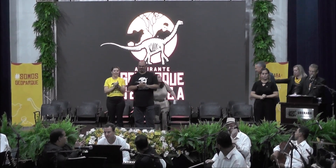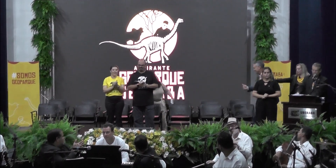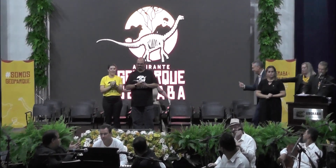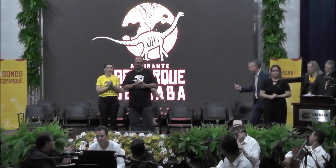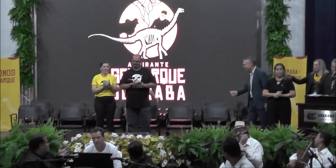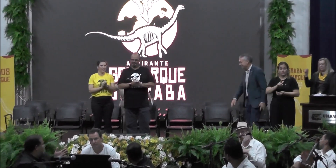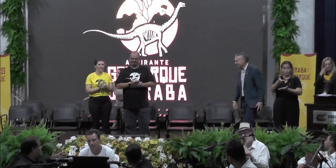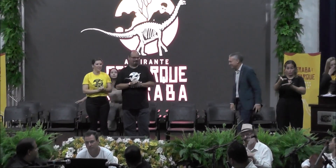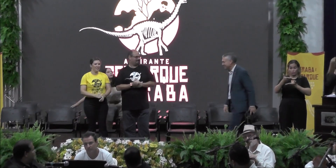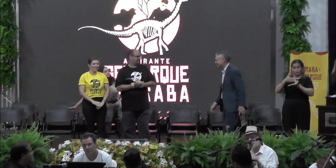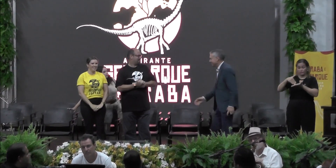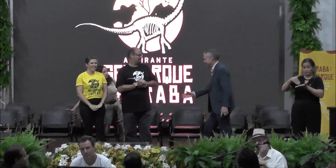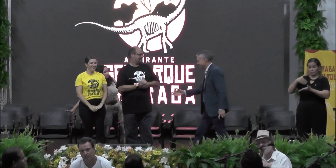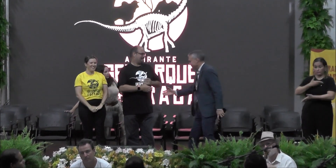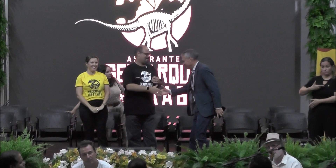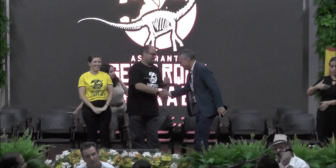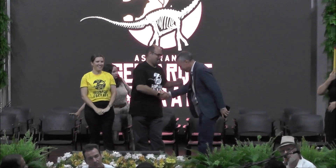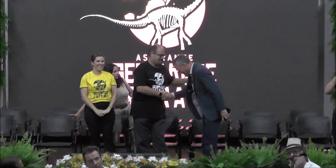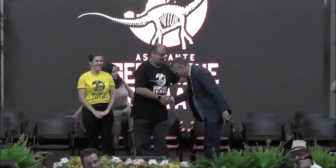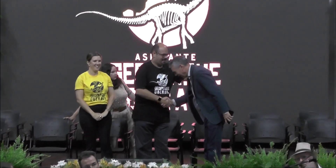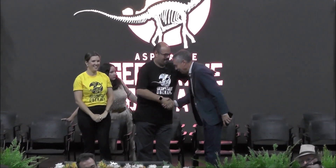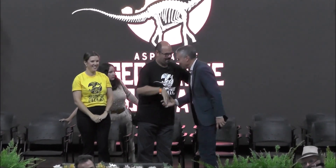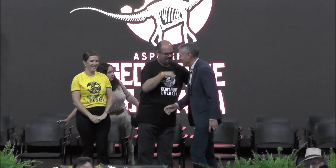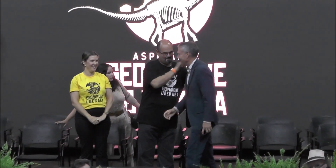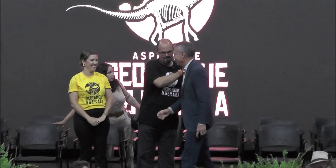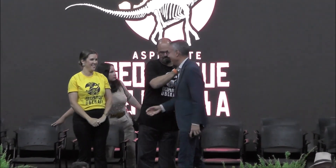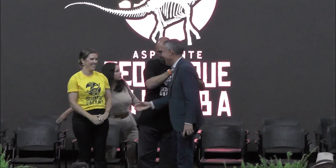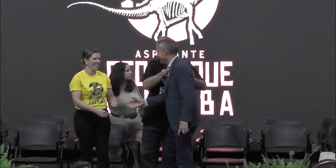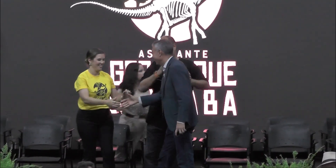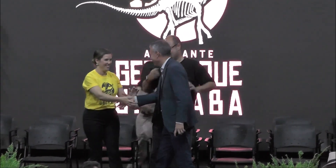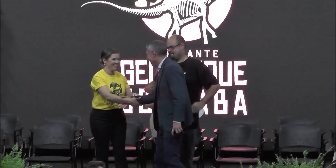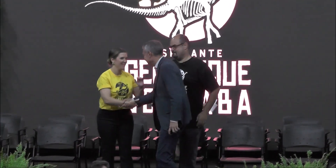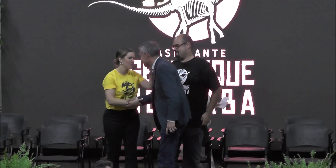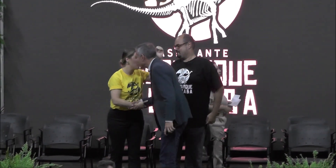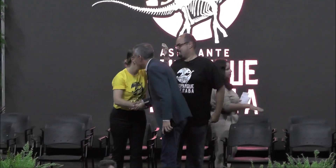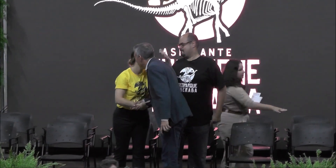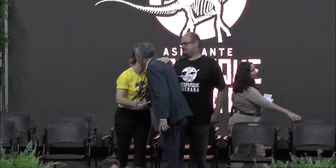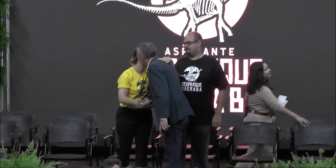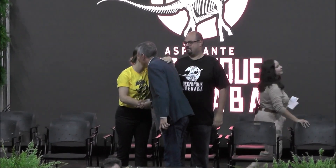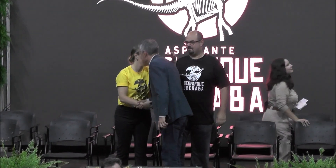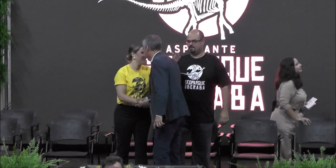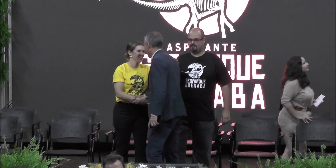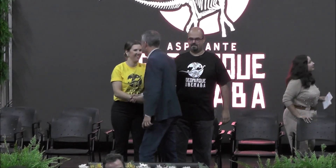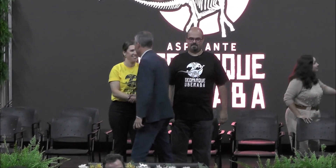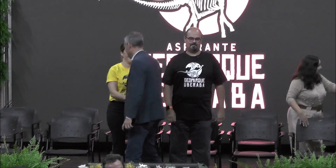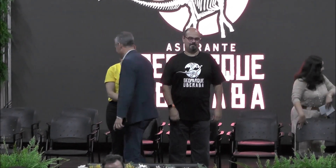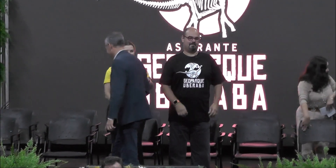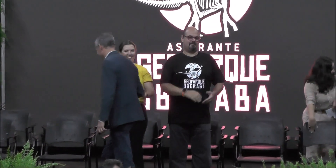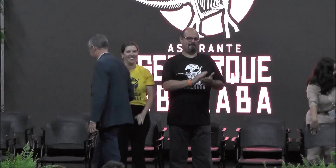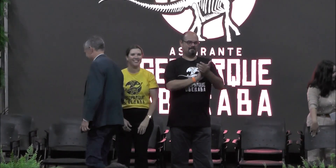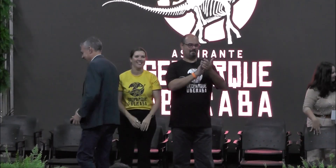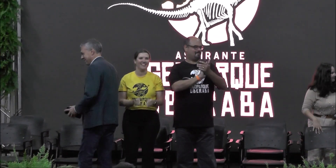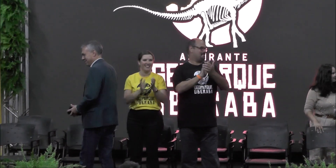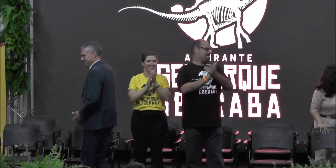Convidamos o Secretário de Estado de Cultura e Turismo de Minas Gerais, senhor Leônidas de Oliveira.